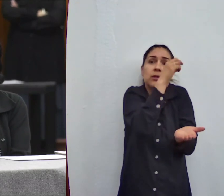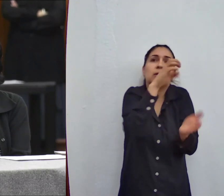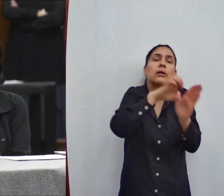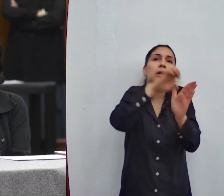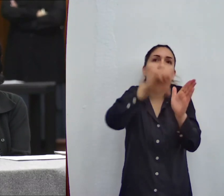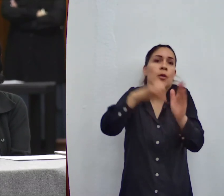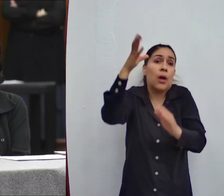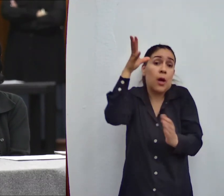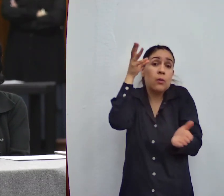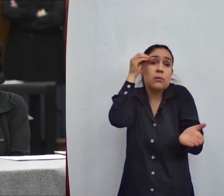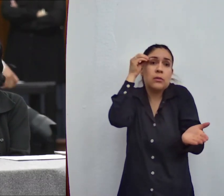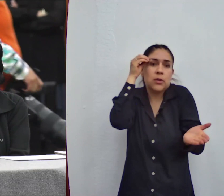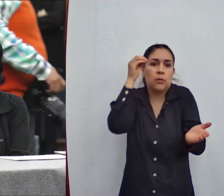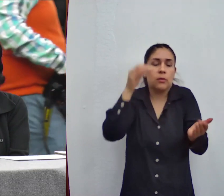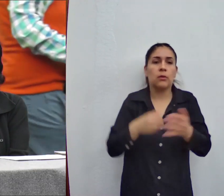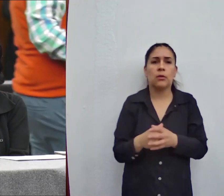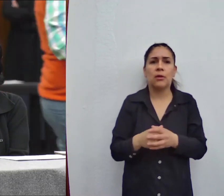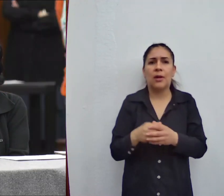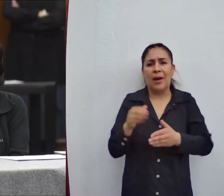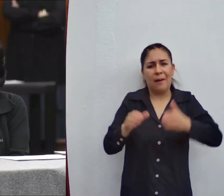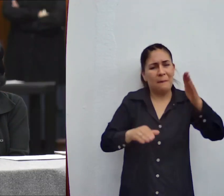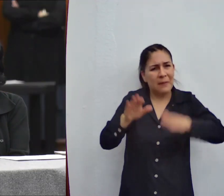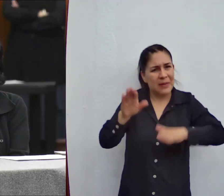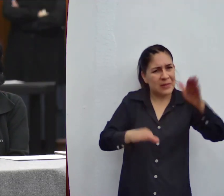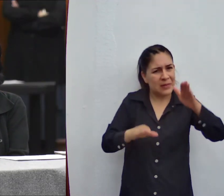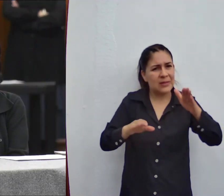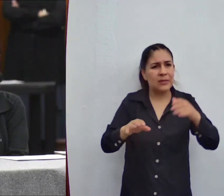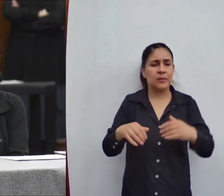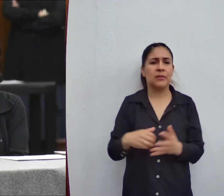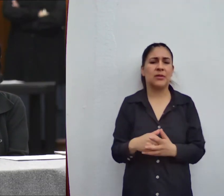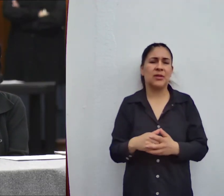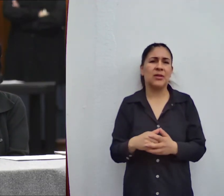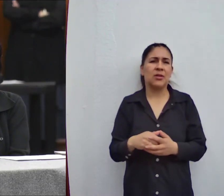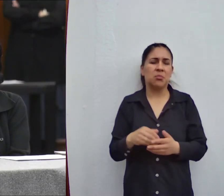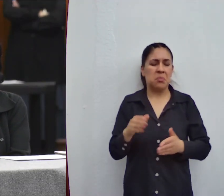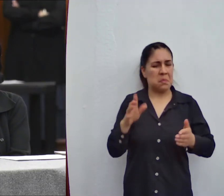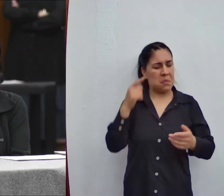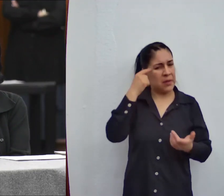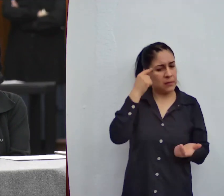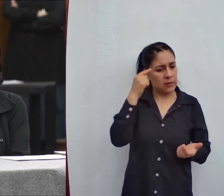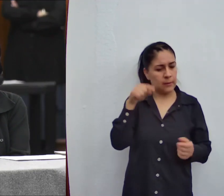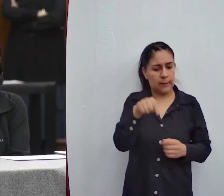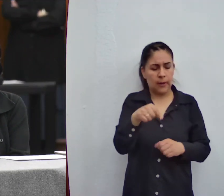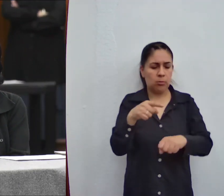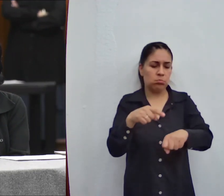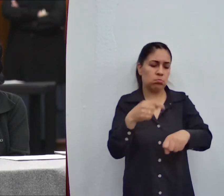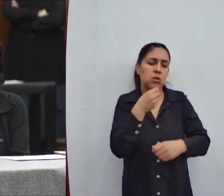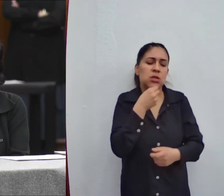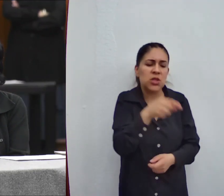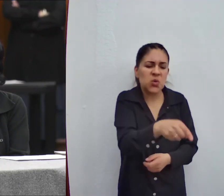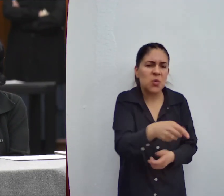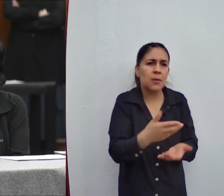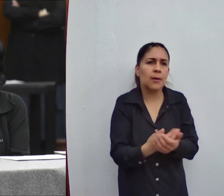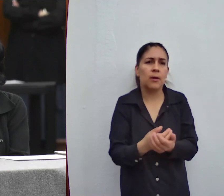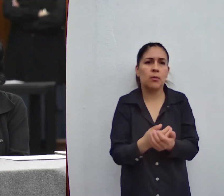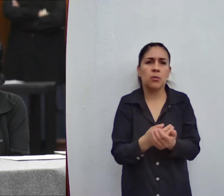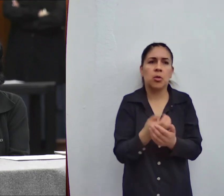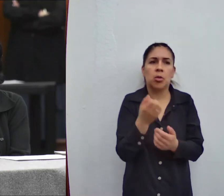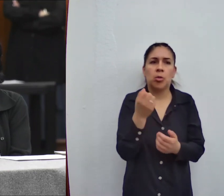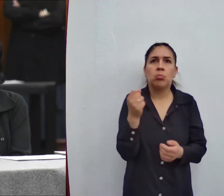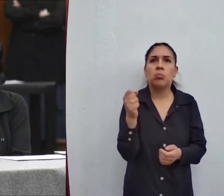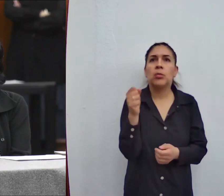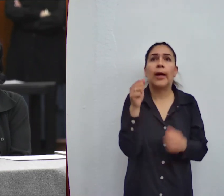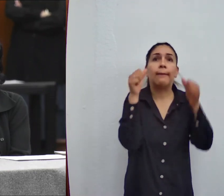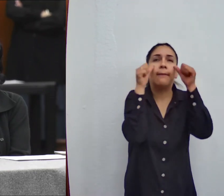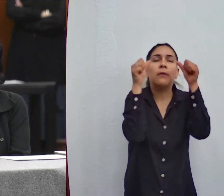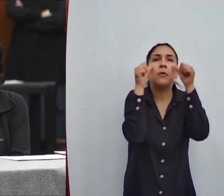de mi hijo, todos lo confundían con con déficit de atención. Nosotros batallamos muchísimo para un diagnóstico final.